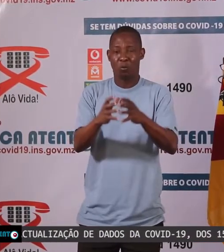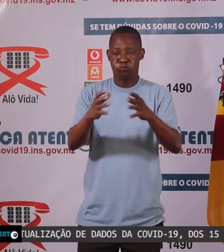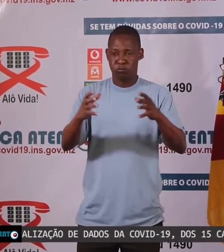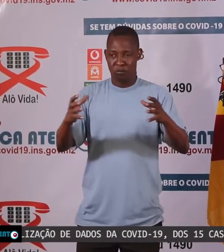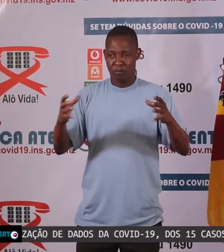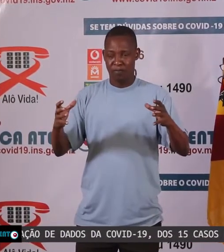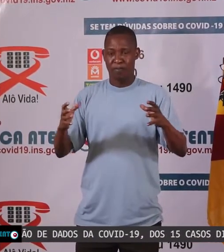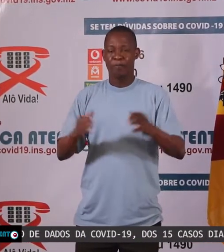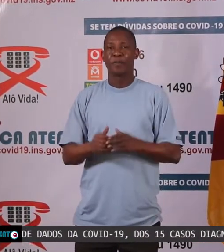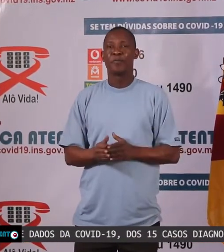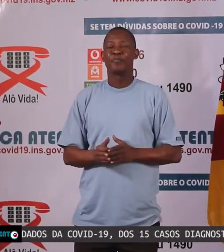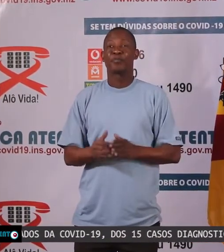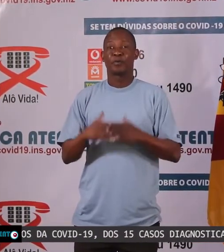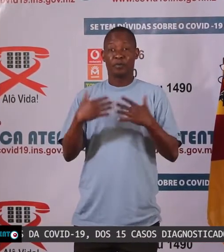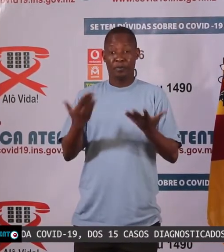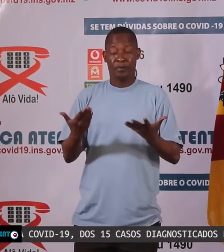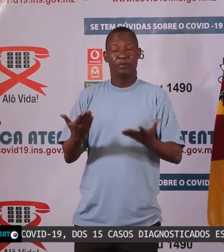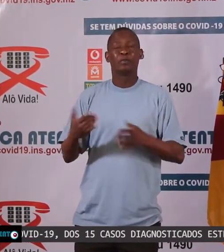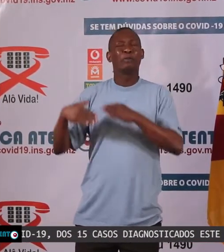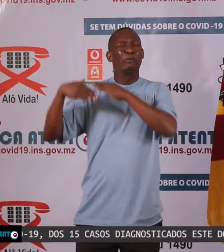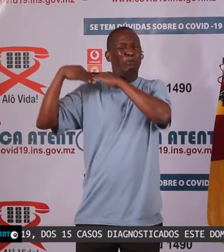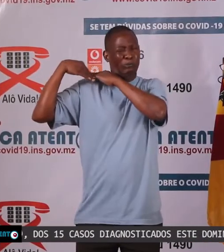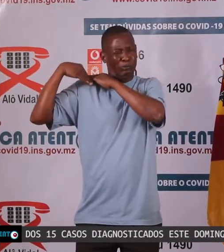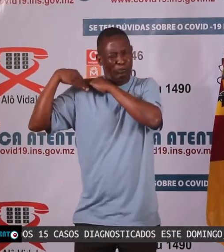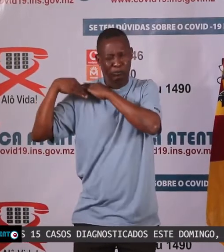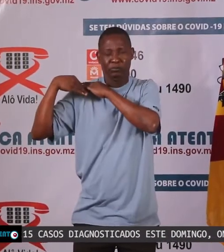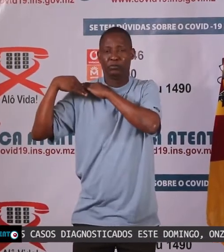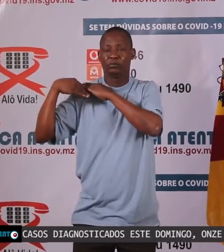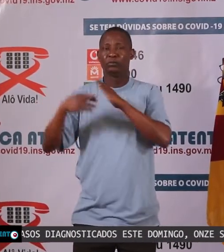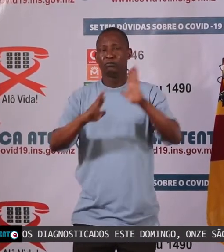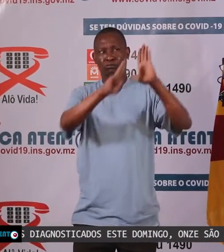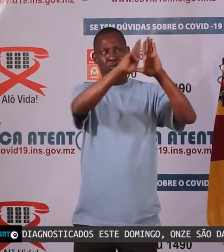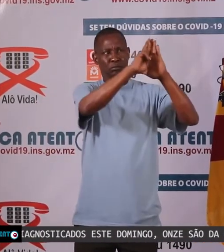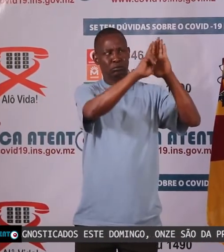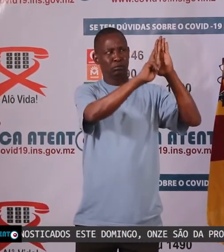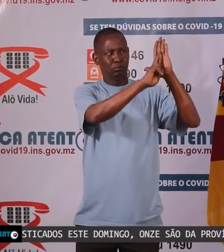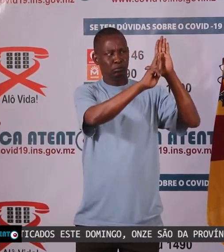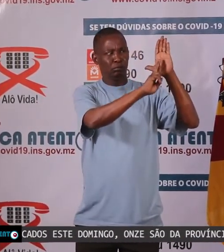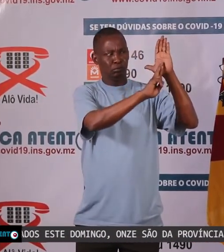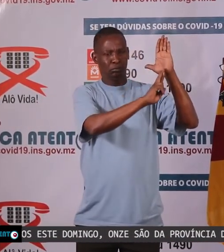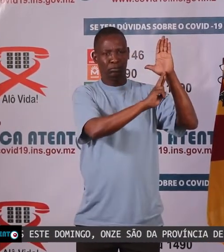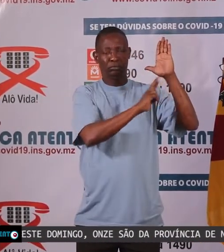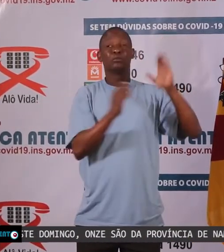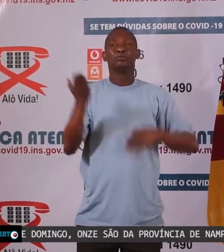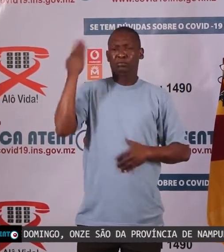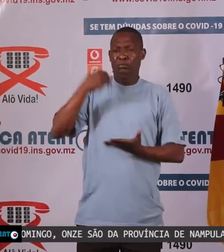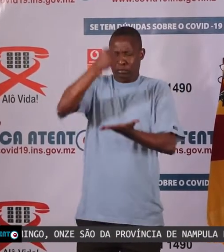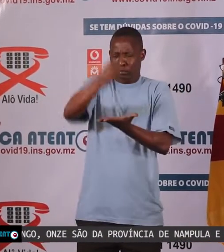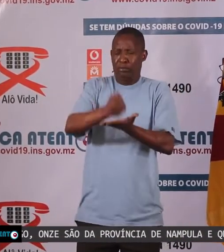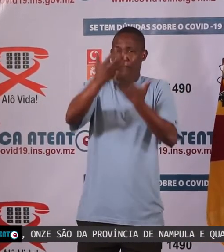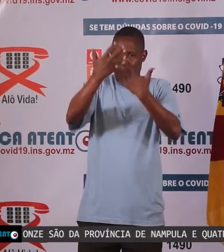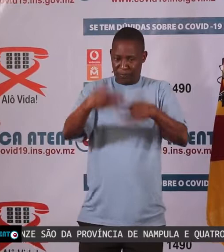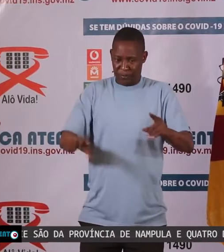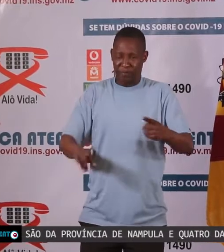implementar com muita responsabilidade as medidas de prevenção já emanadas, com